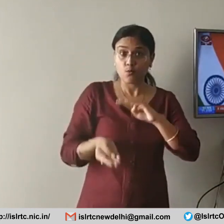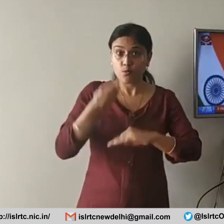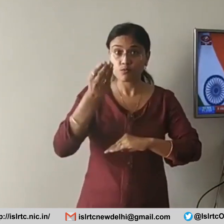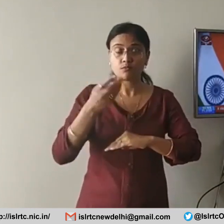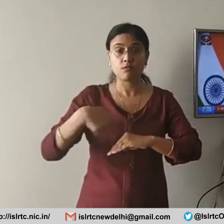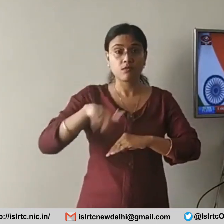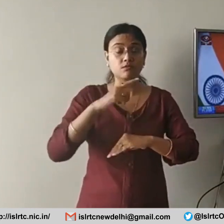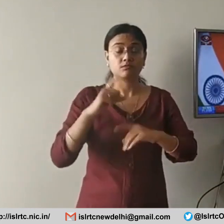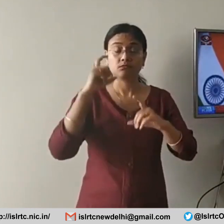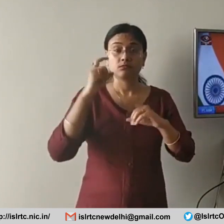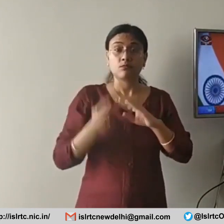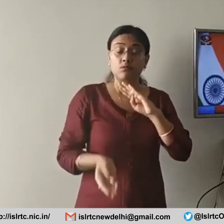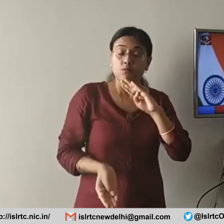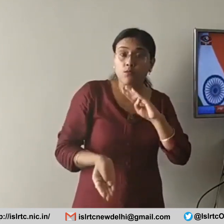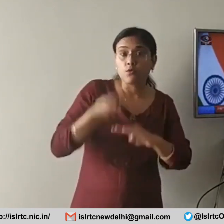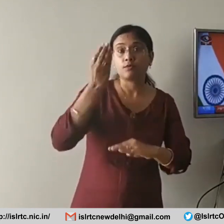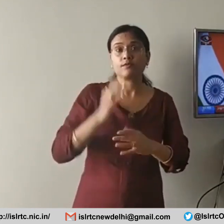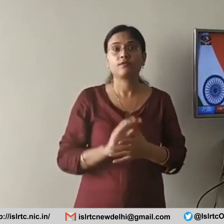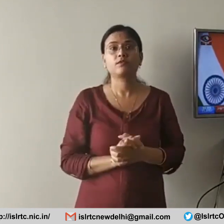बहुत ज्यादा